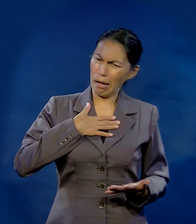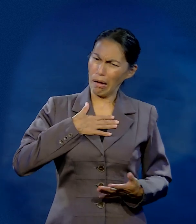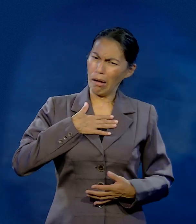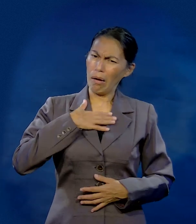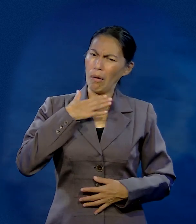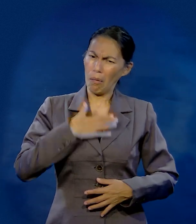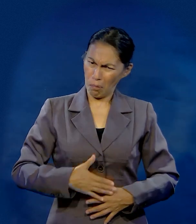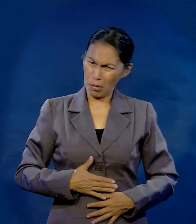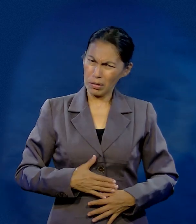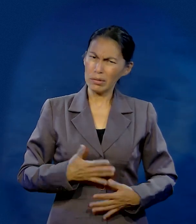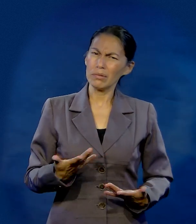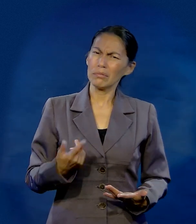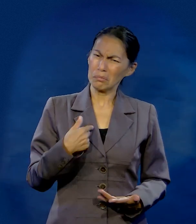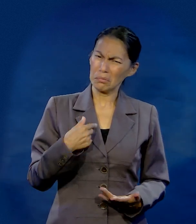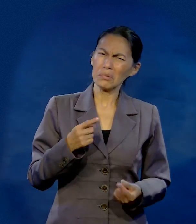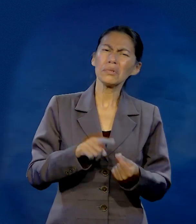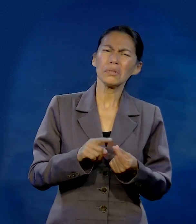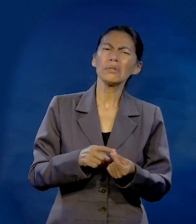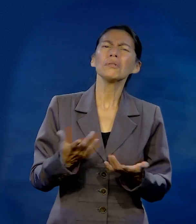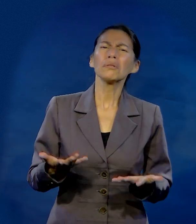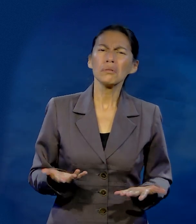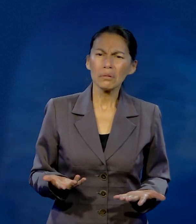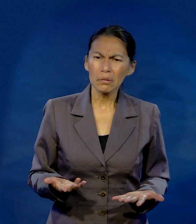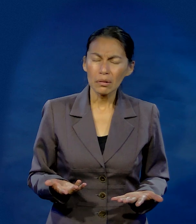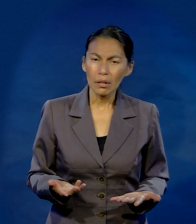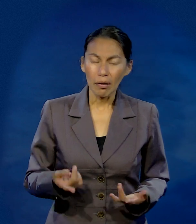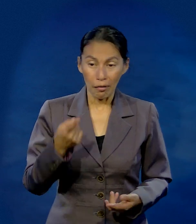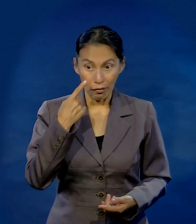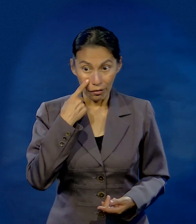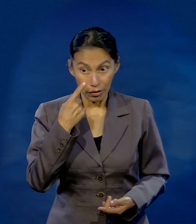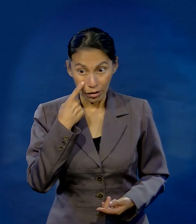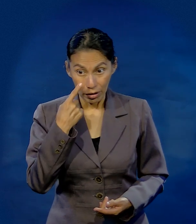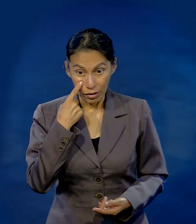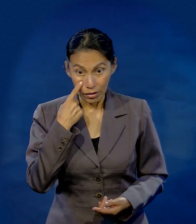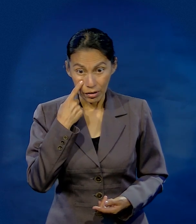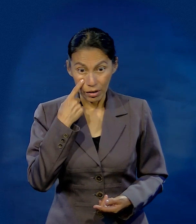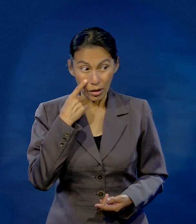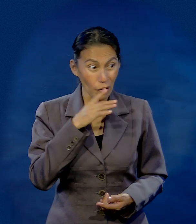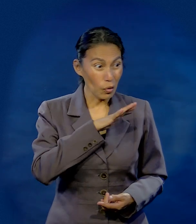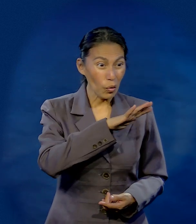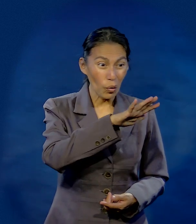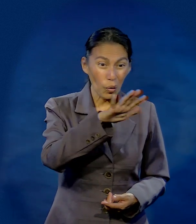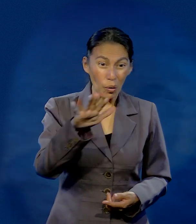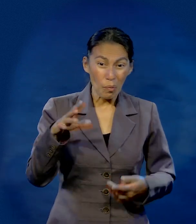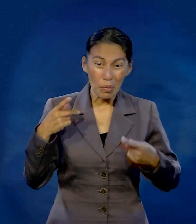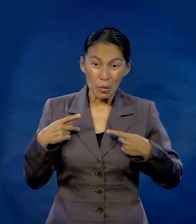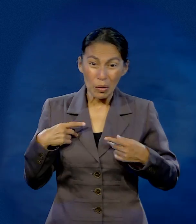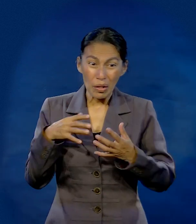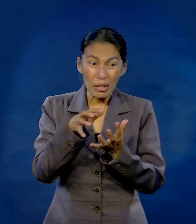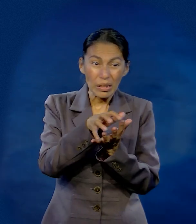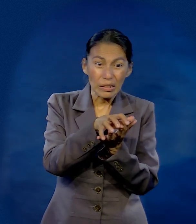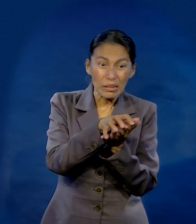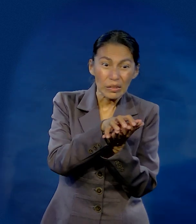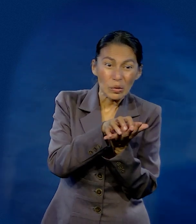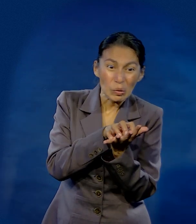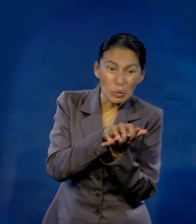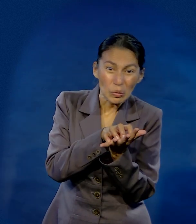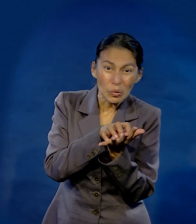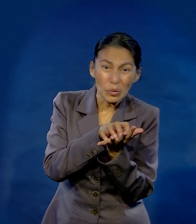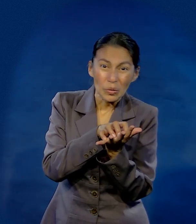en lugar de decirle Sí cómo no Yo te echo la mano no te agüites algo te va a dar aunque sea un pedazo no Jesús dice hombre